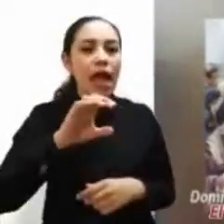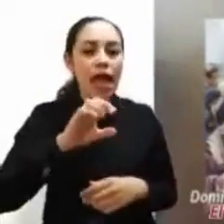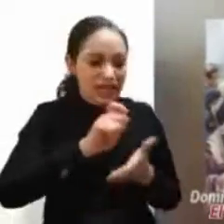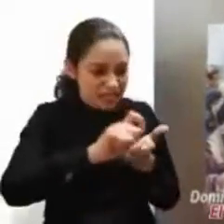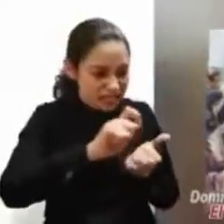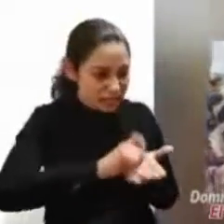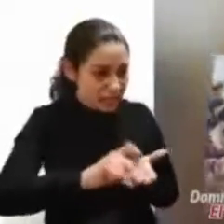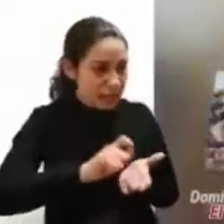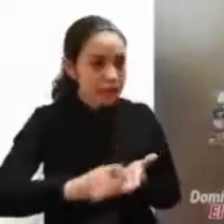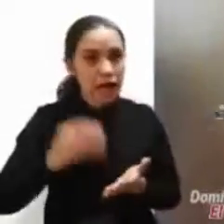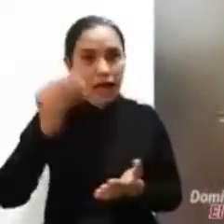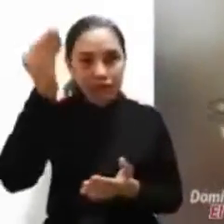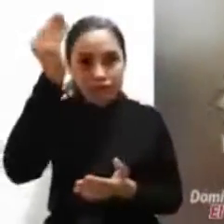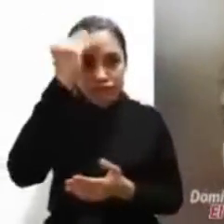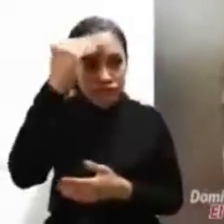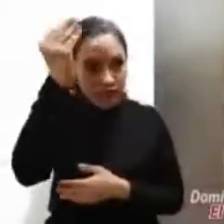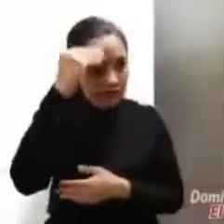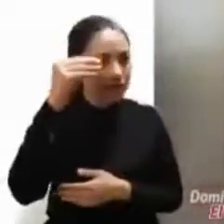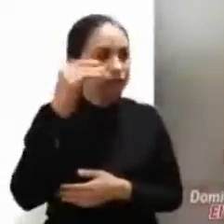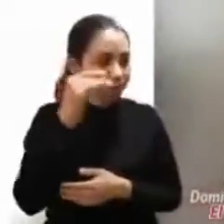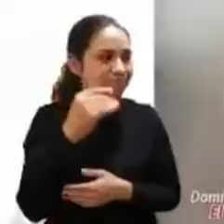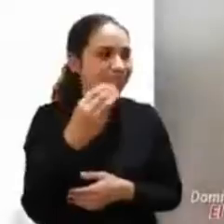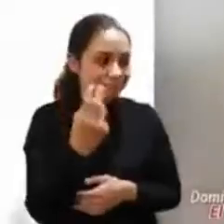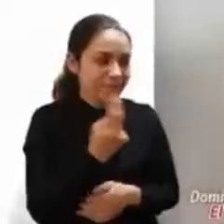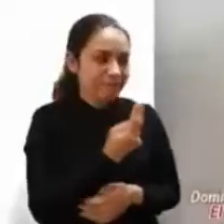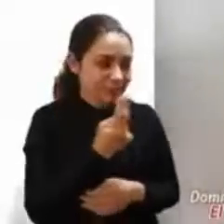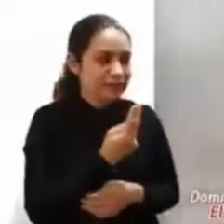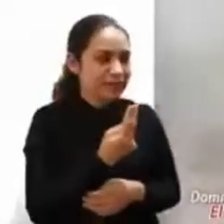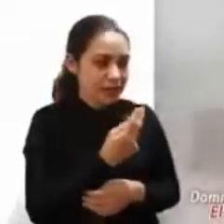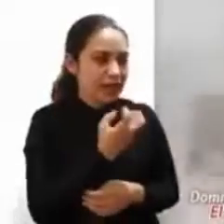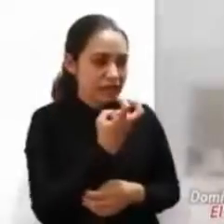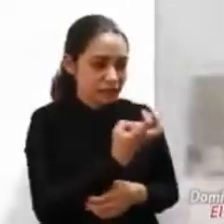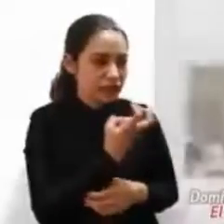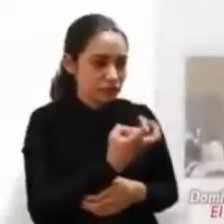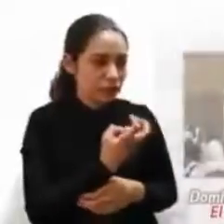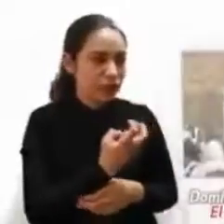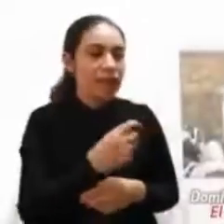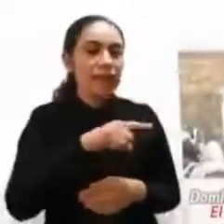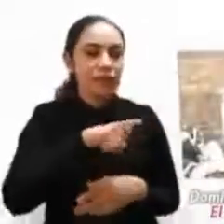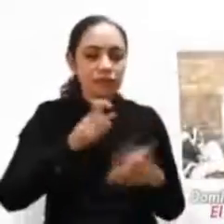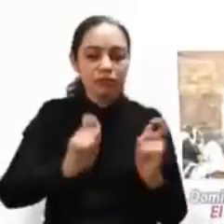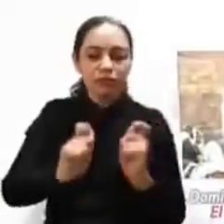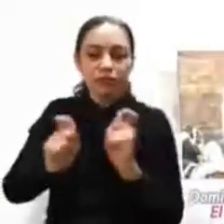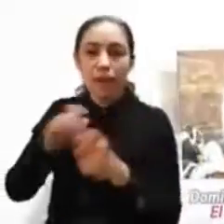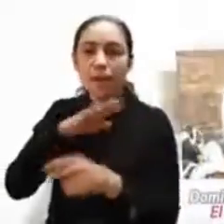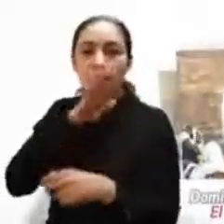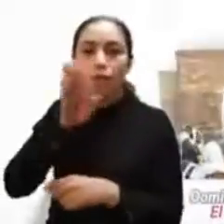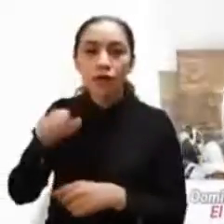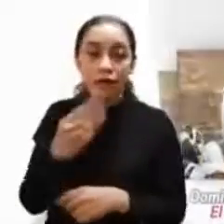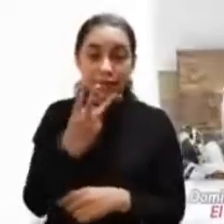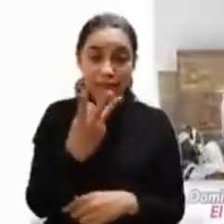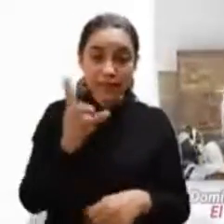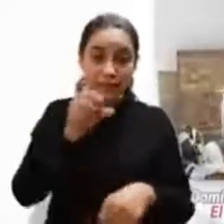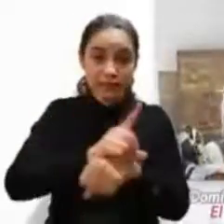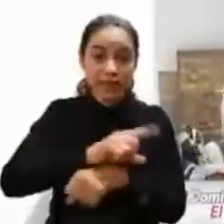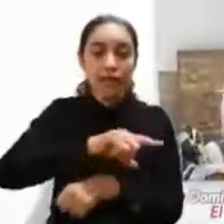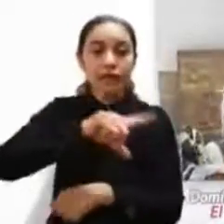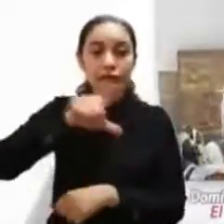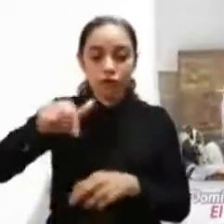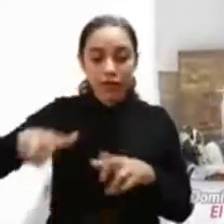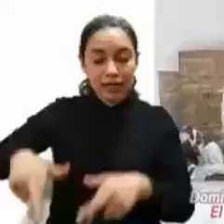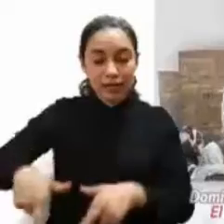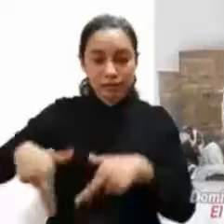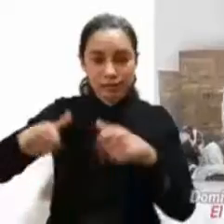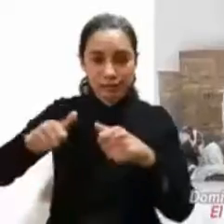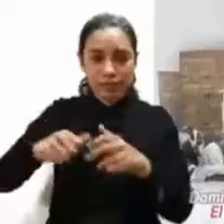la muerte y que resucite al tercer día. Luego, dirigiéndose a la multitud, les dijo: